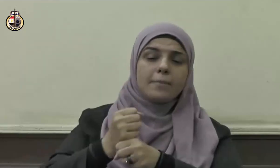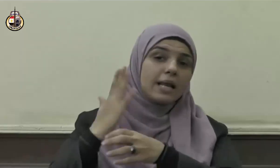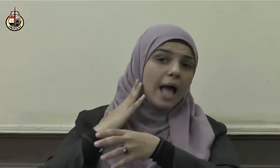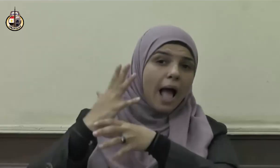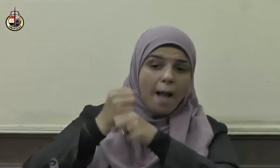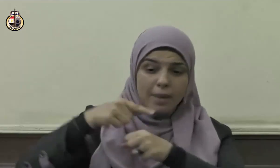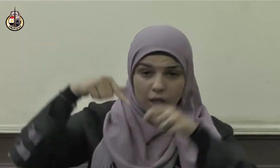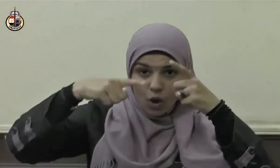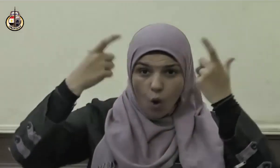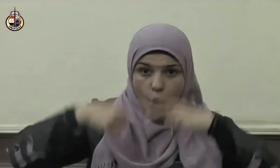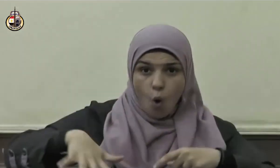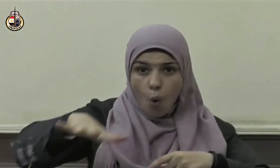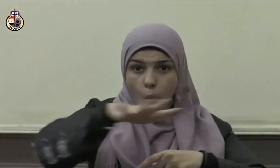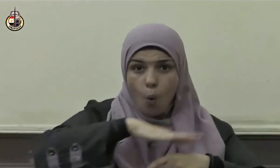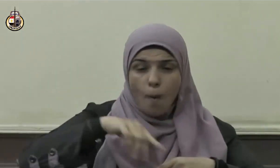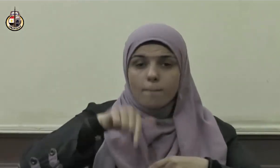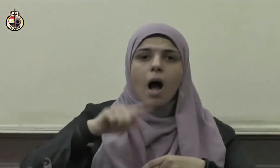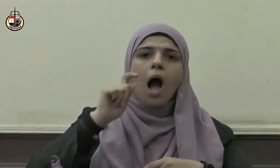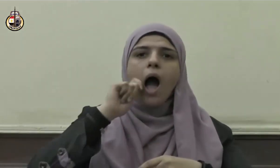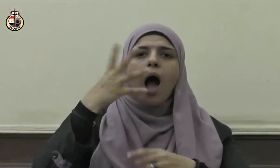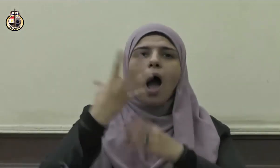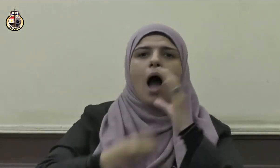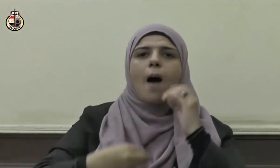الأمة أبو عبيدة بن الجراح.